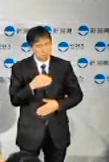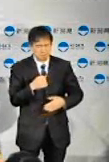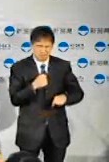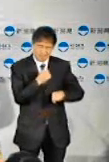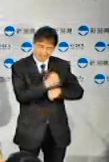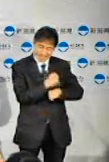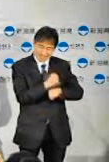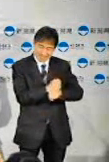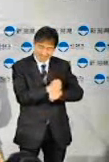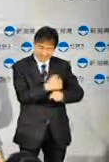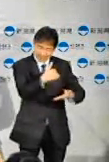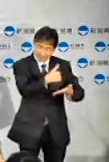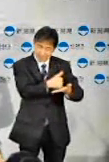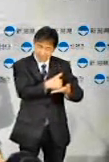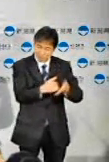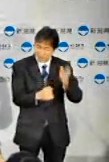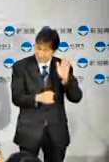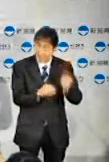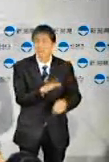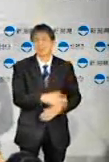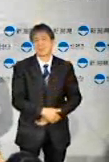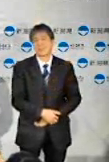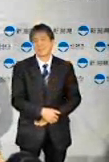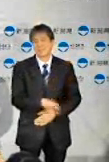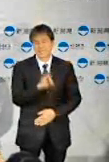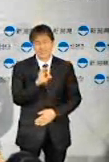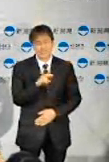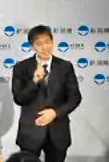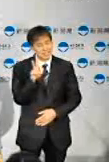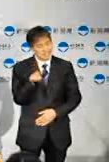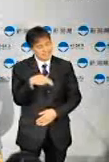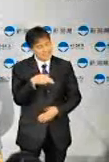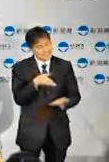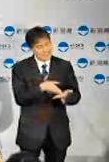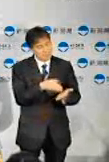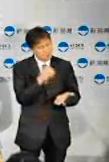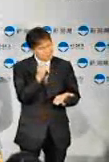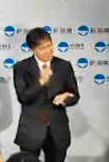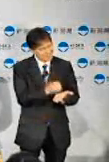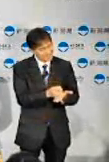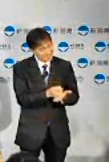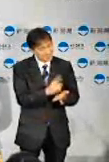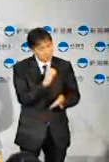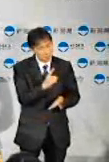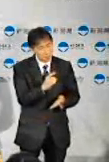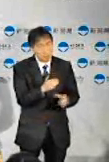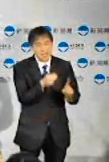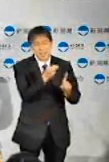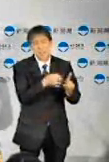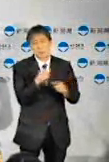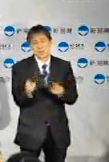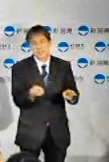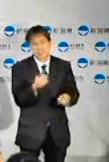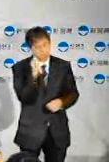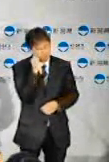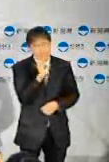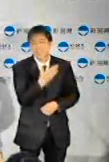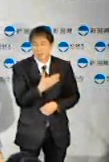は聞いてます。理屈立てというか、まあ、あるいは評価制度を作るっても難しいですけどね。 生産